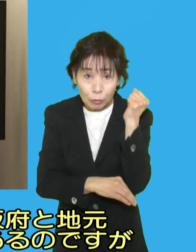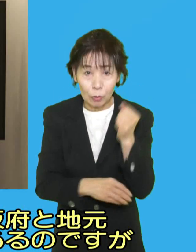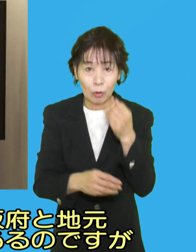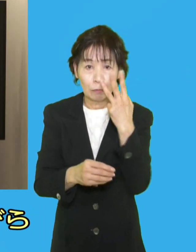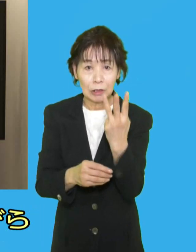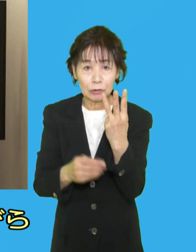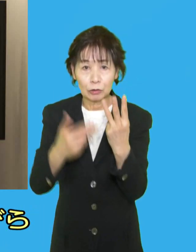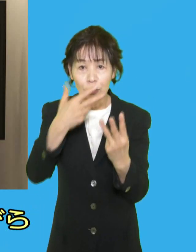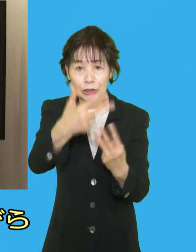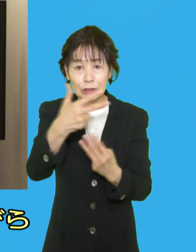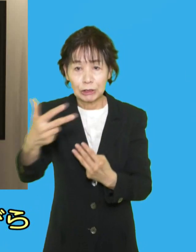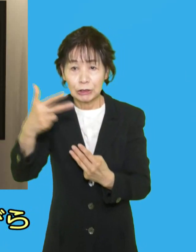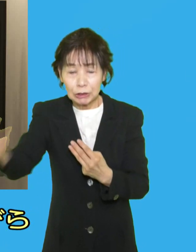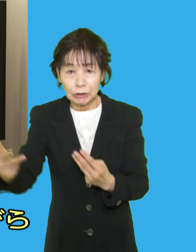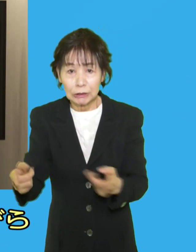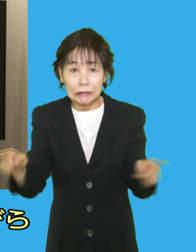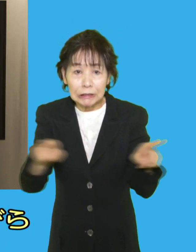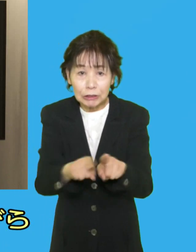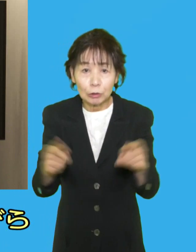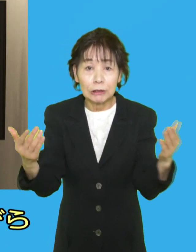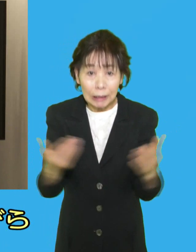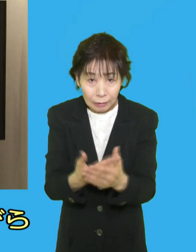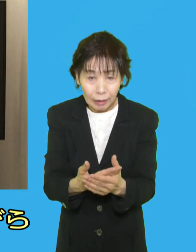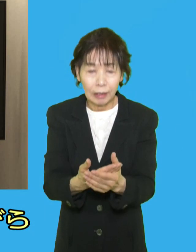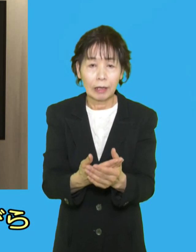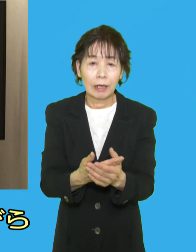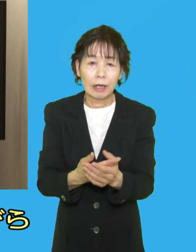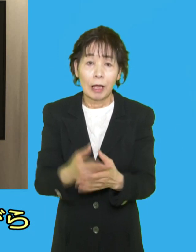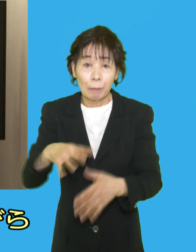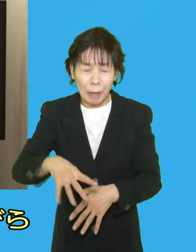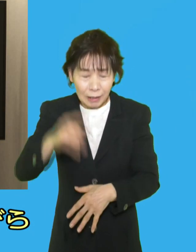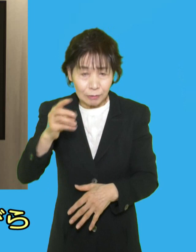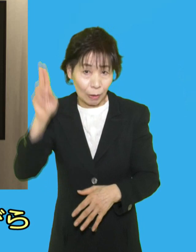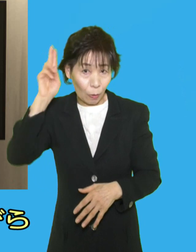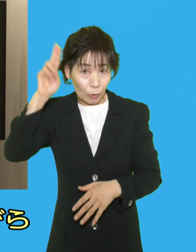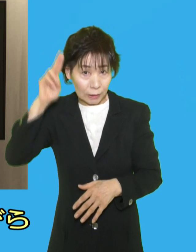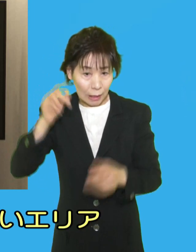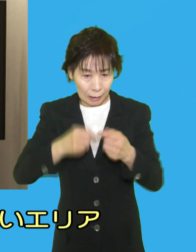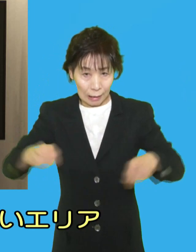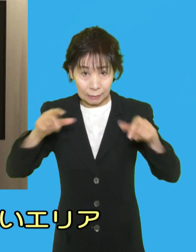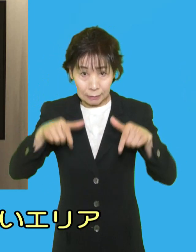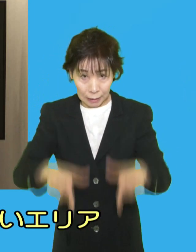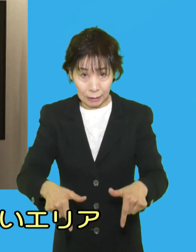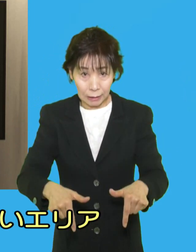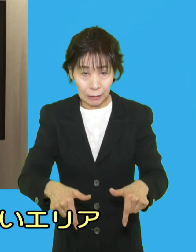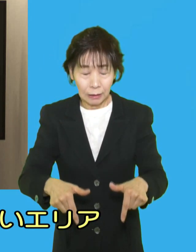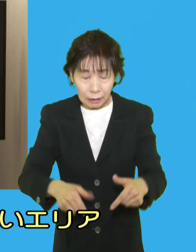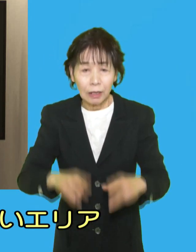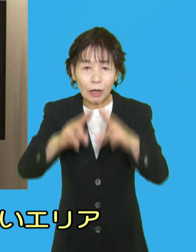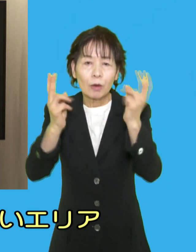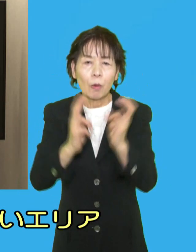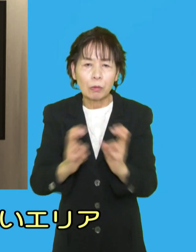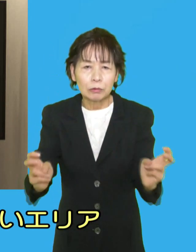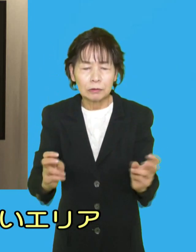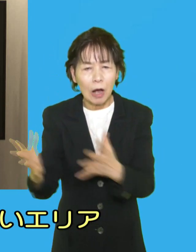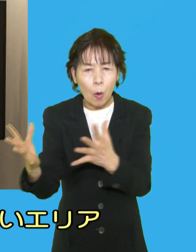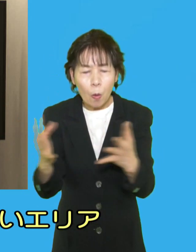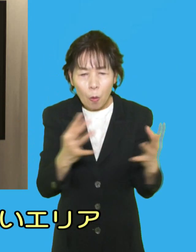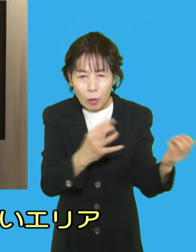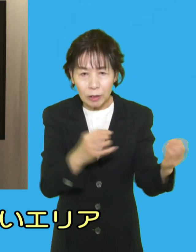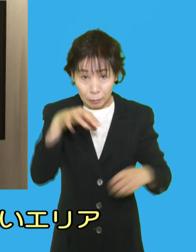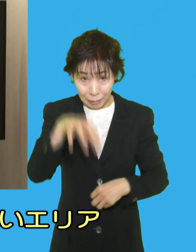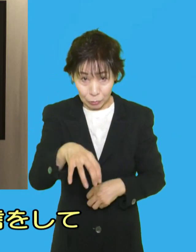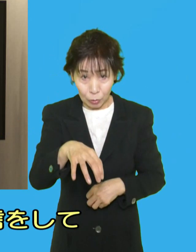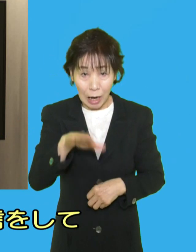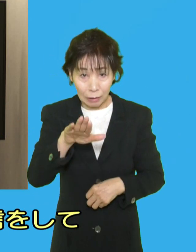あるんですが、そこを中心としながら、まずは大阪、関西、この辺りに古墳はとても多いエリアでもあります